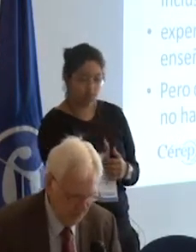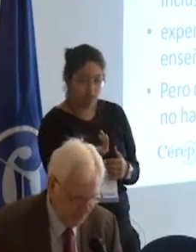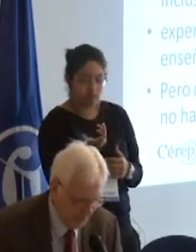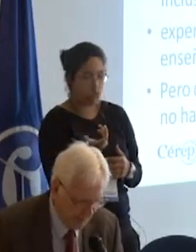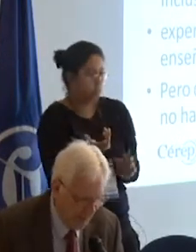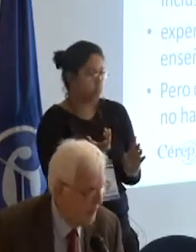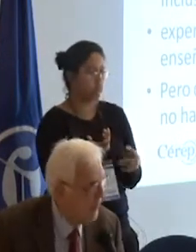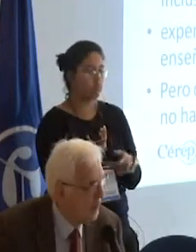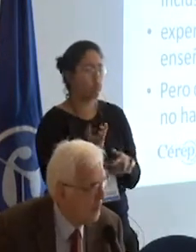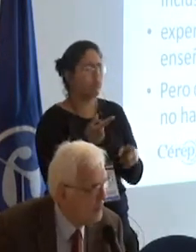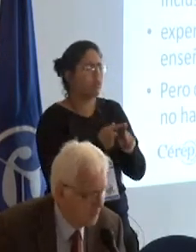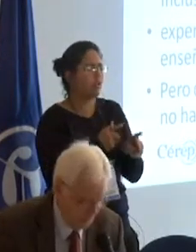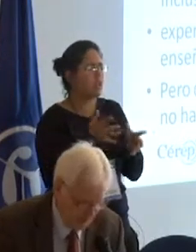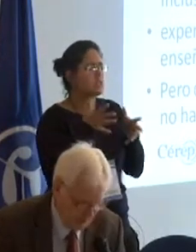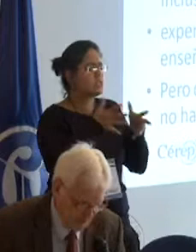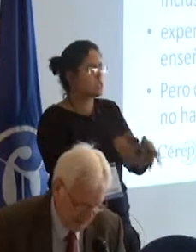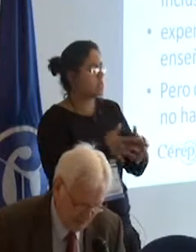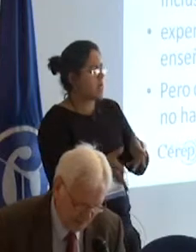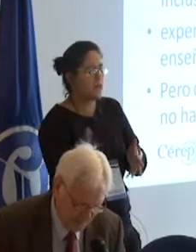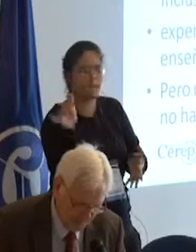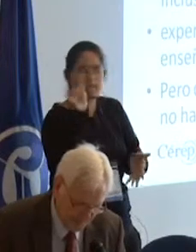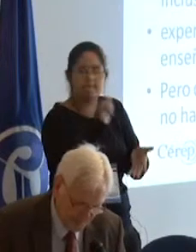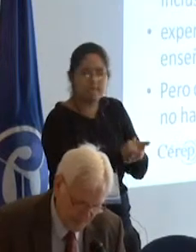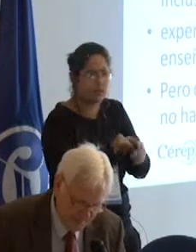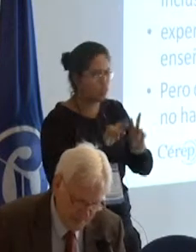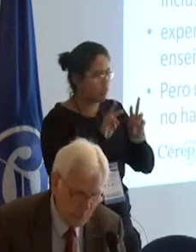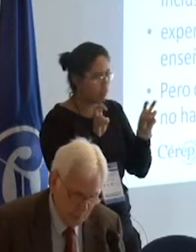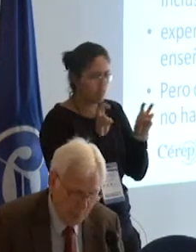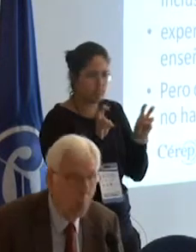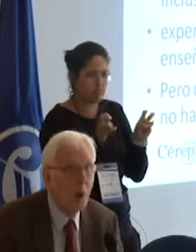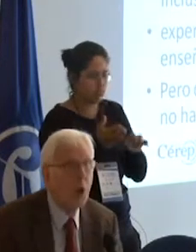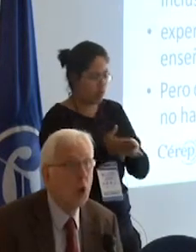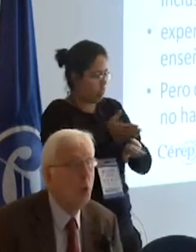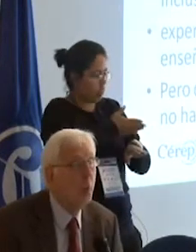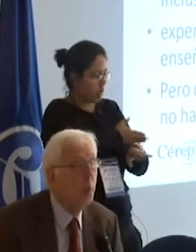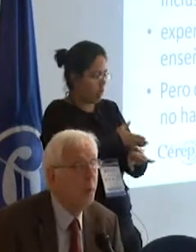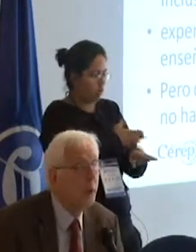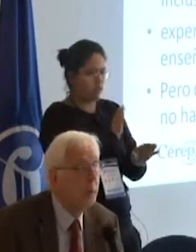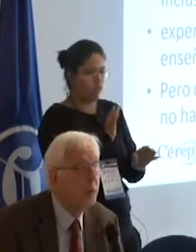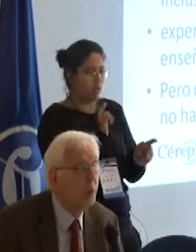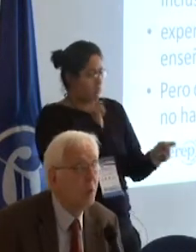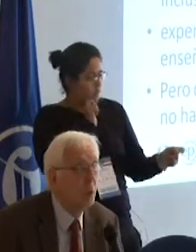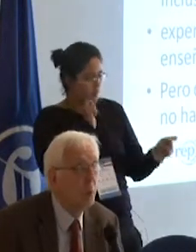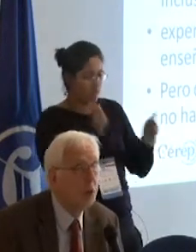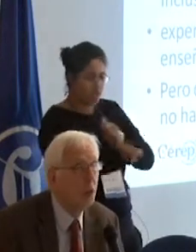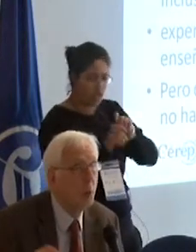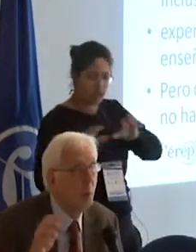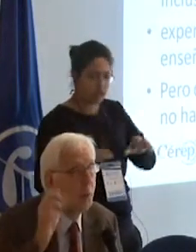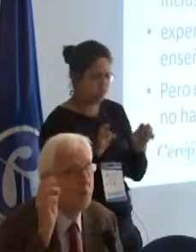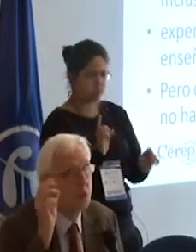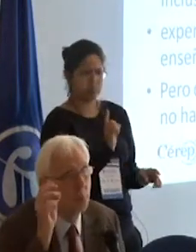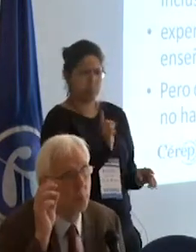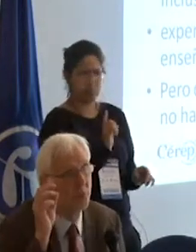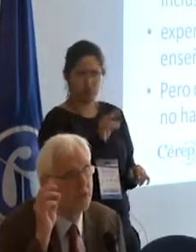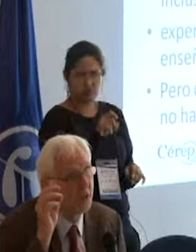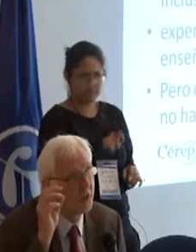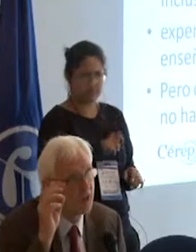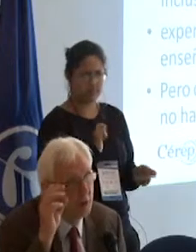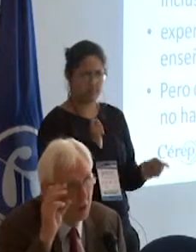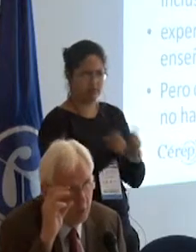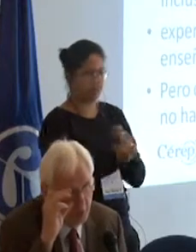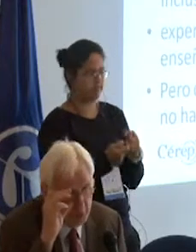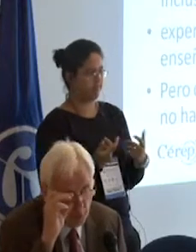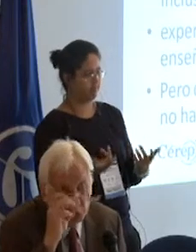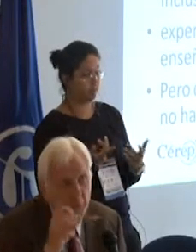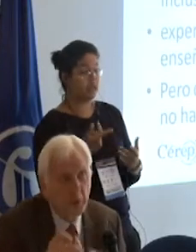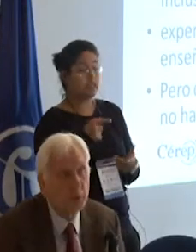que le dijeron que enseñara exactamente lo mismo que enseñaba antes, no, que no modificara las actividades. Entonces tenemos que